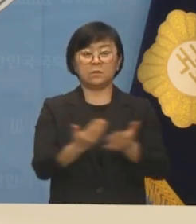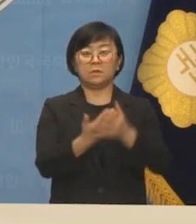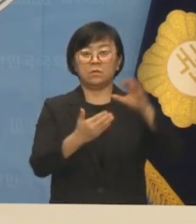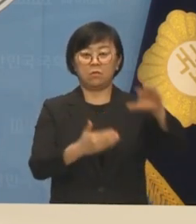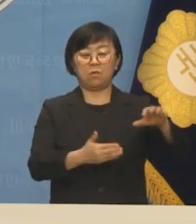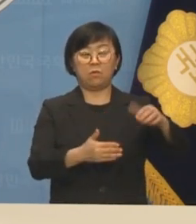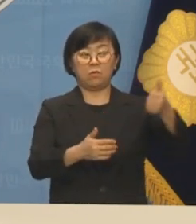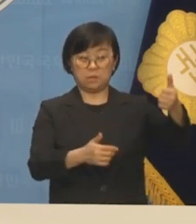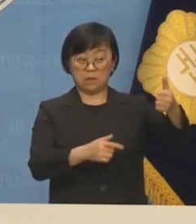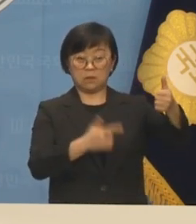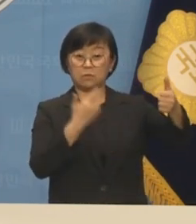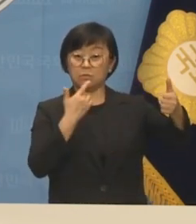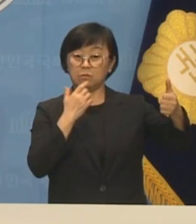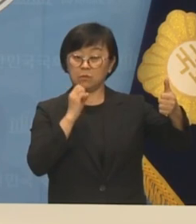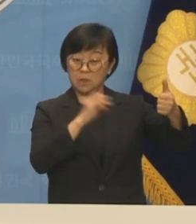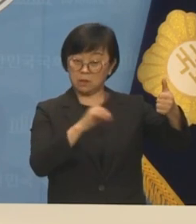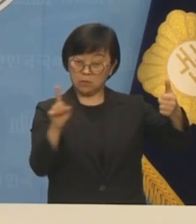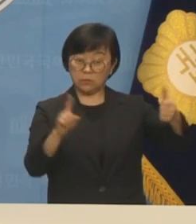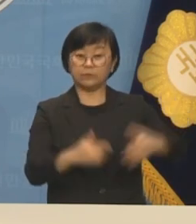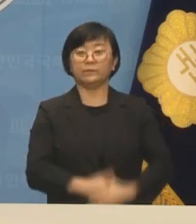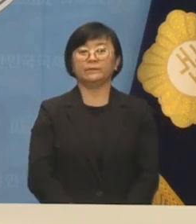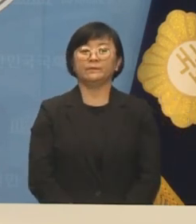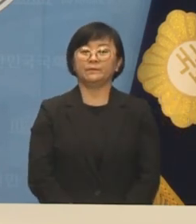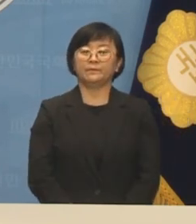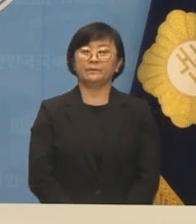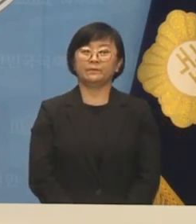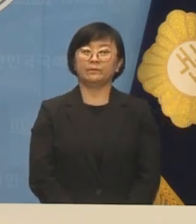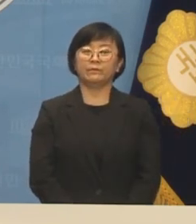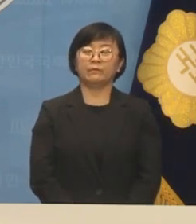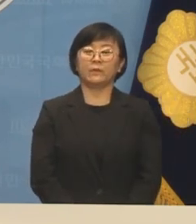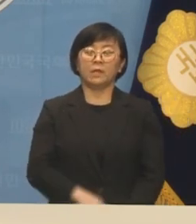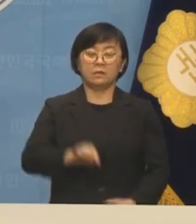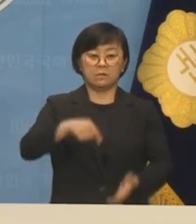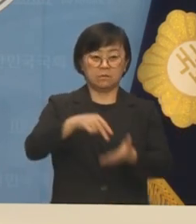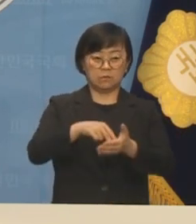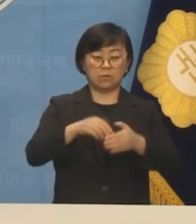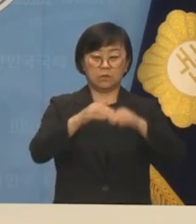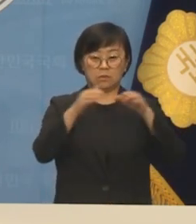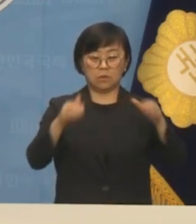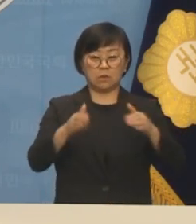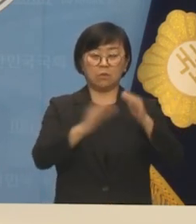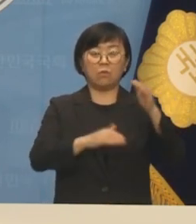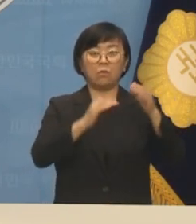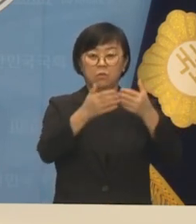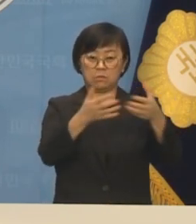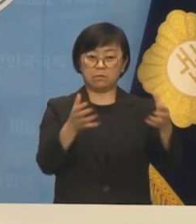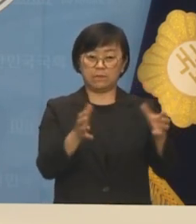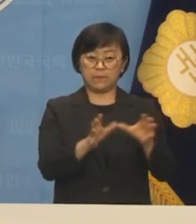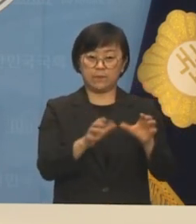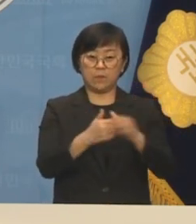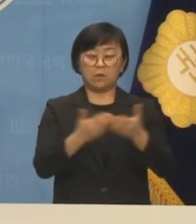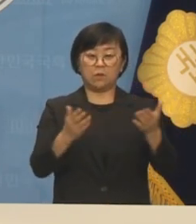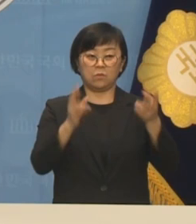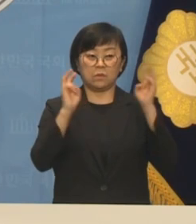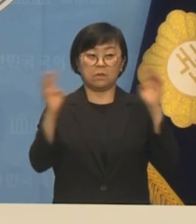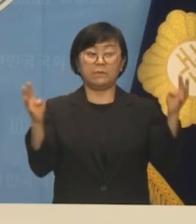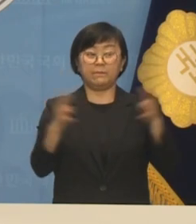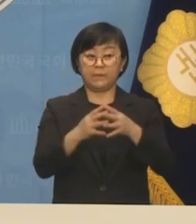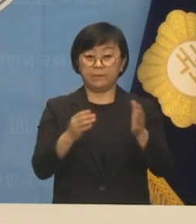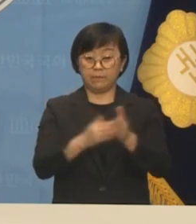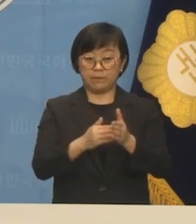한국콘텐츠진흥원 조현래 원장에게 말합니다. 자주적이고 독립된 공공기관으로서 노사가